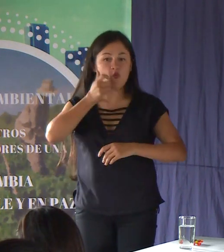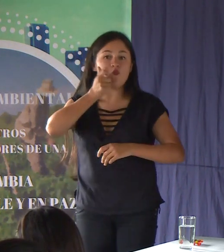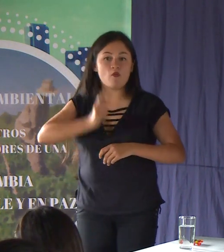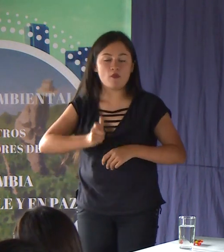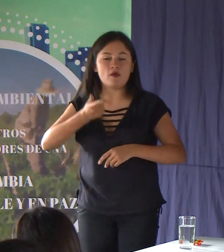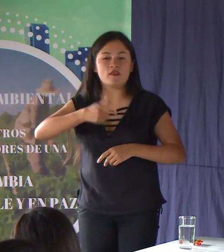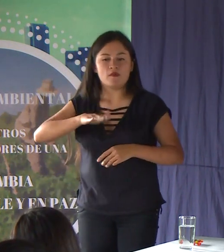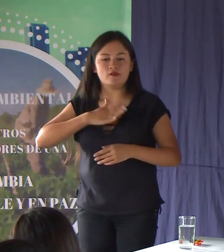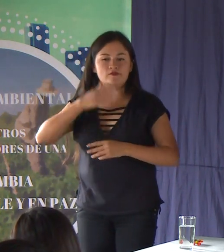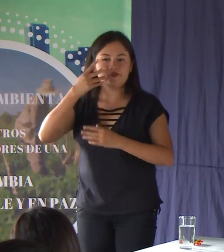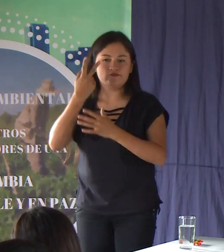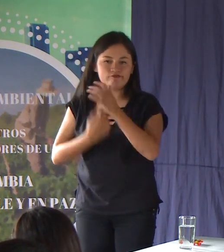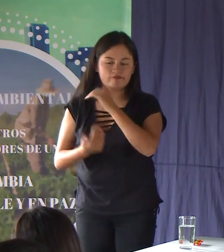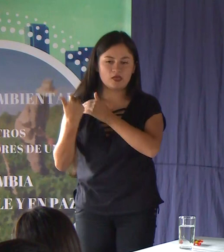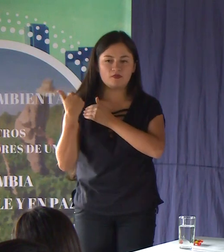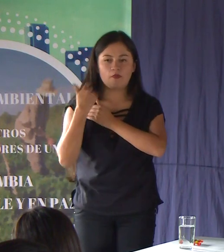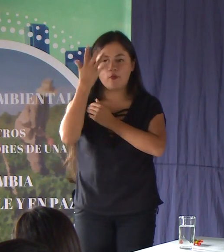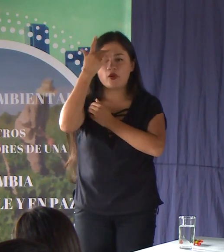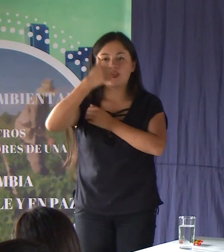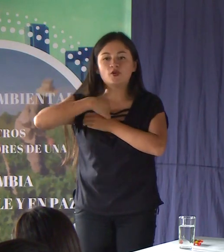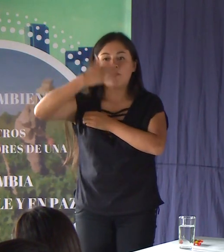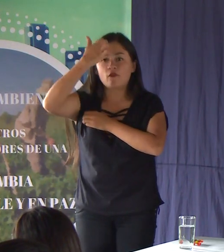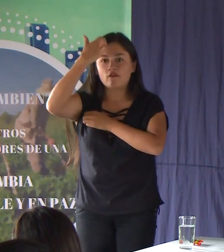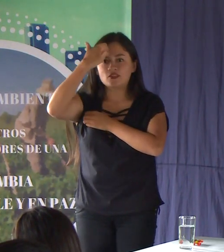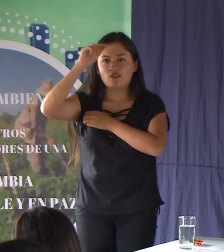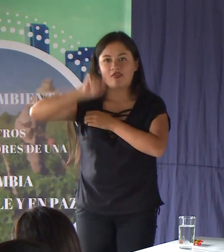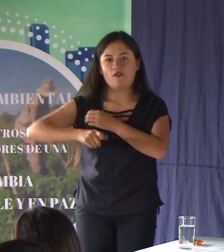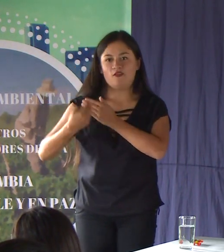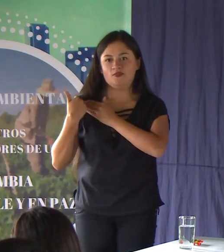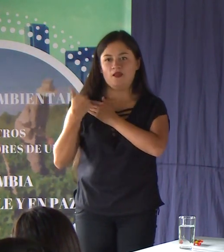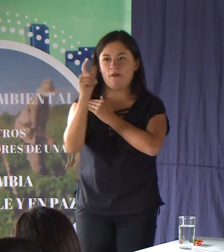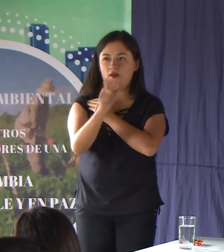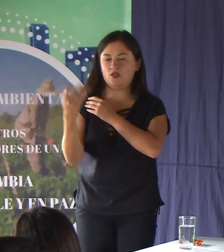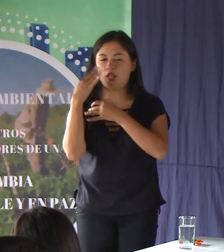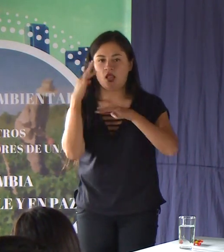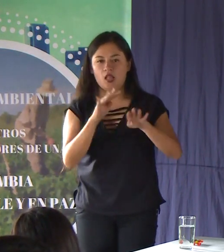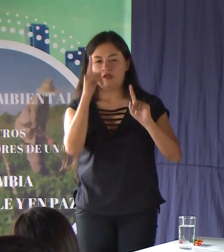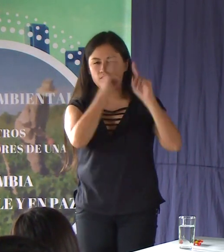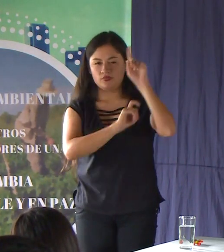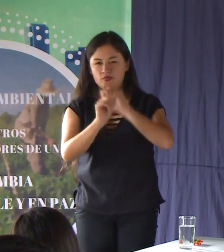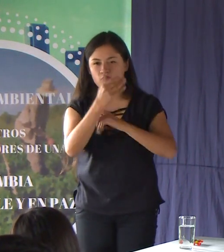docentes, como educadores, tenemos la responsabilidad.